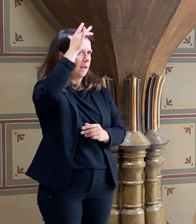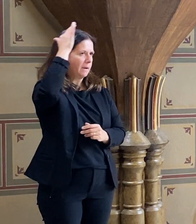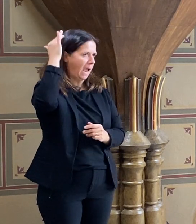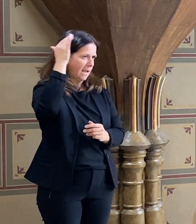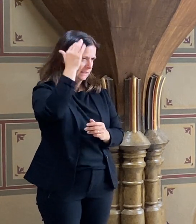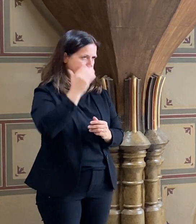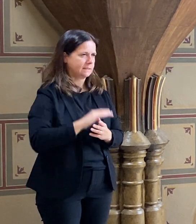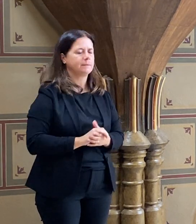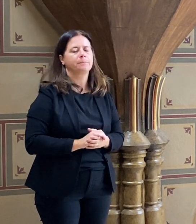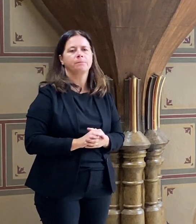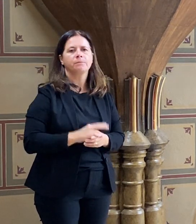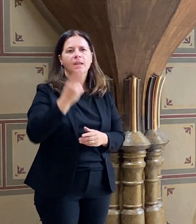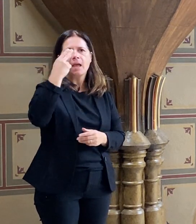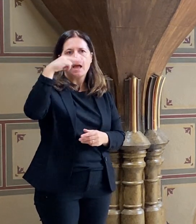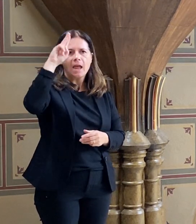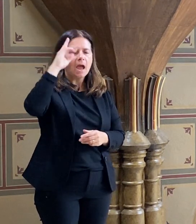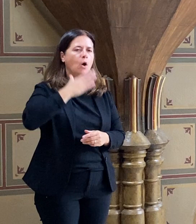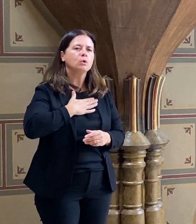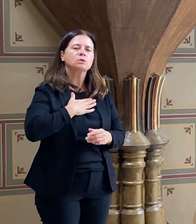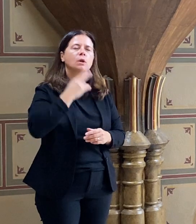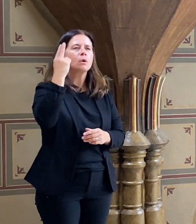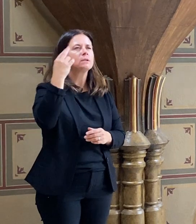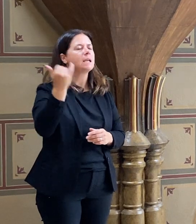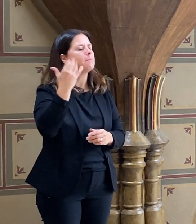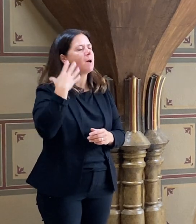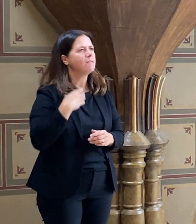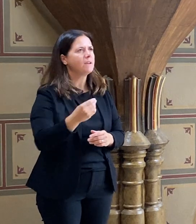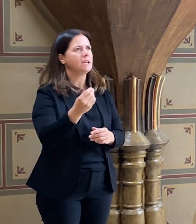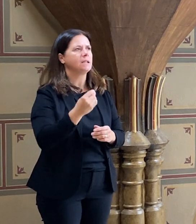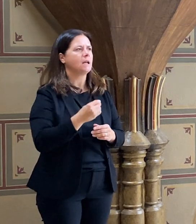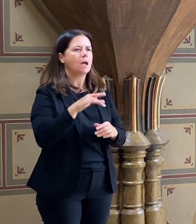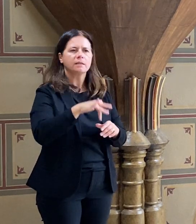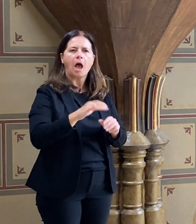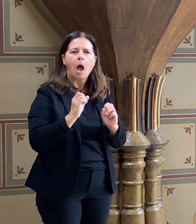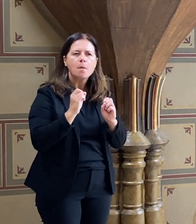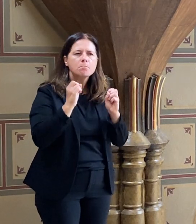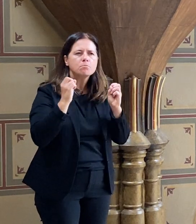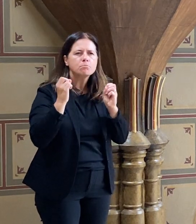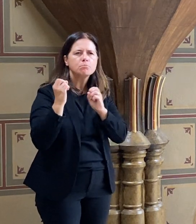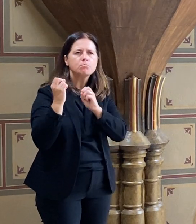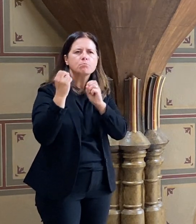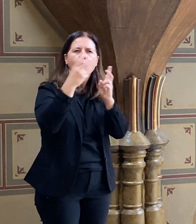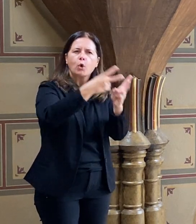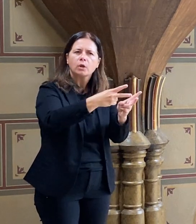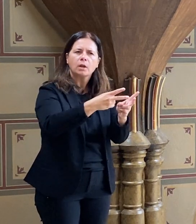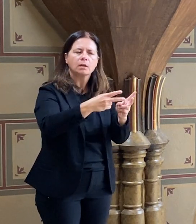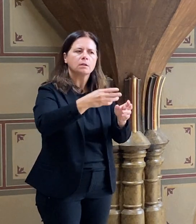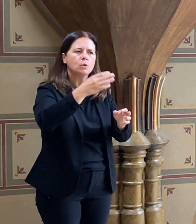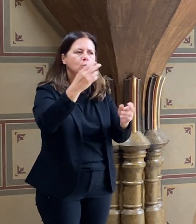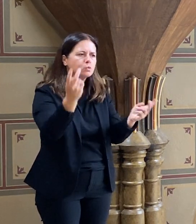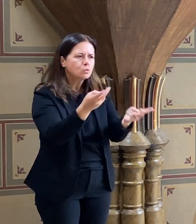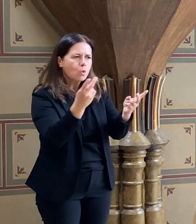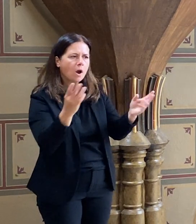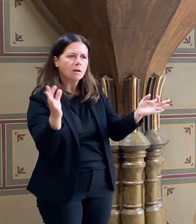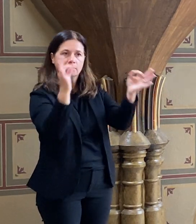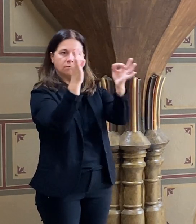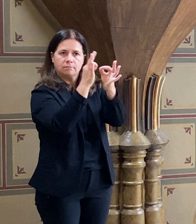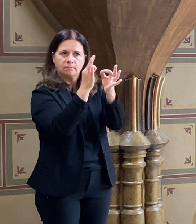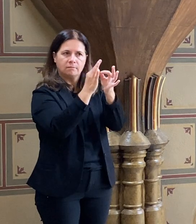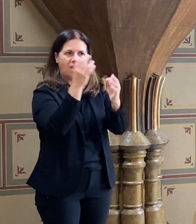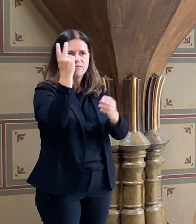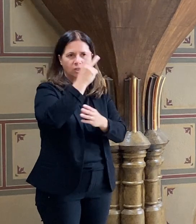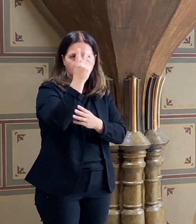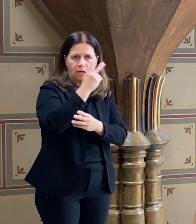Herr unser Gott, immer wieder gilt es, Brücken der Verständigung zu suchen. Hilf uns, diese